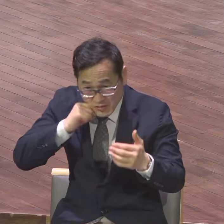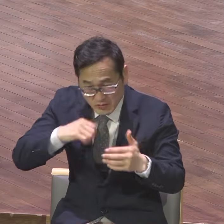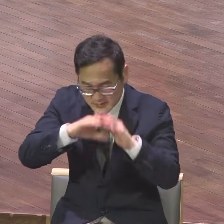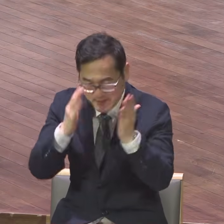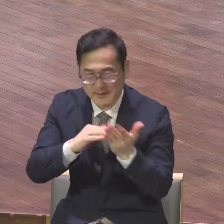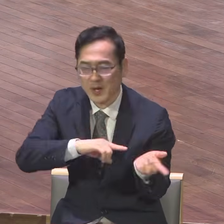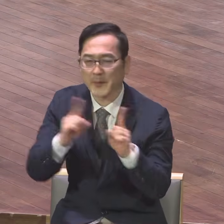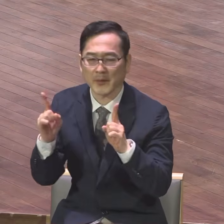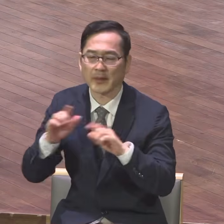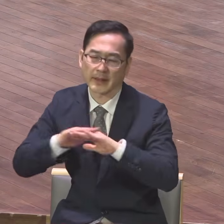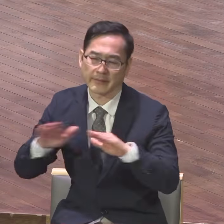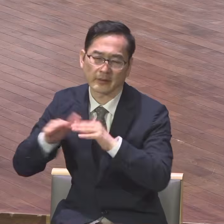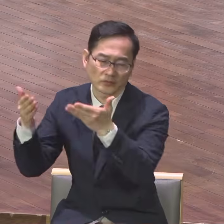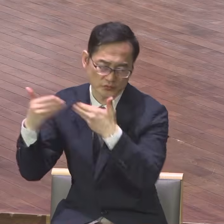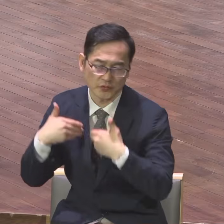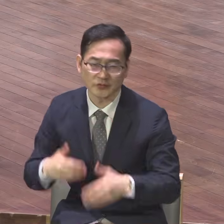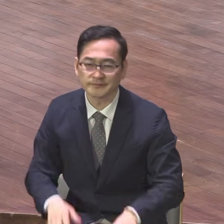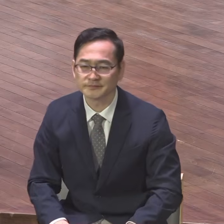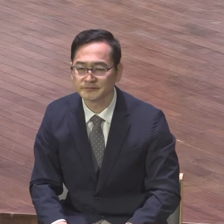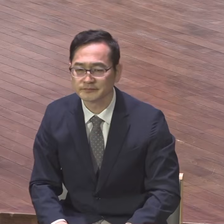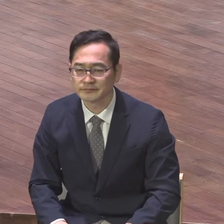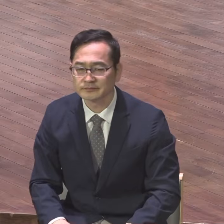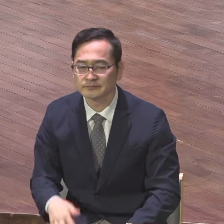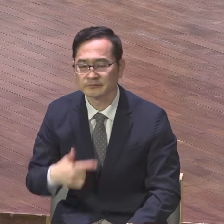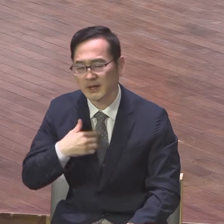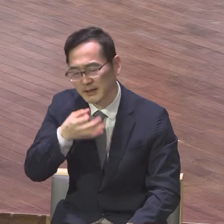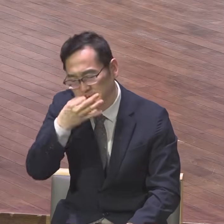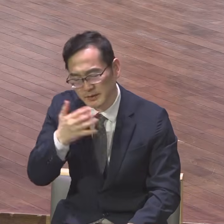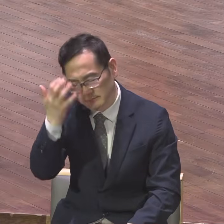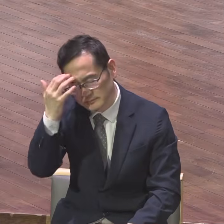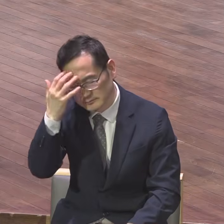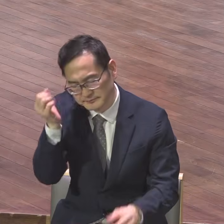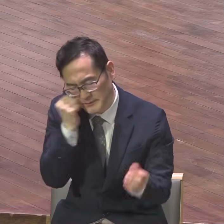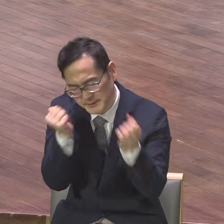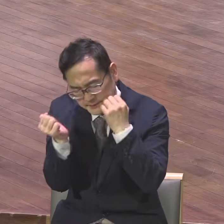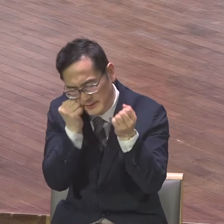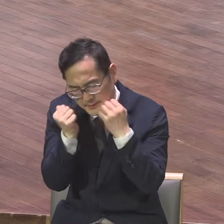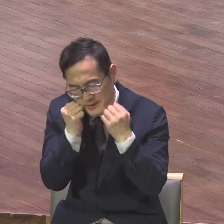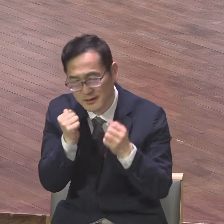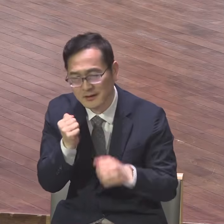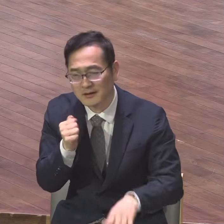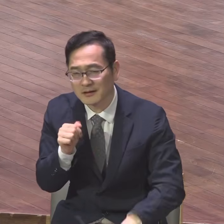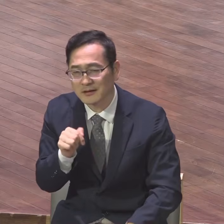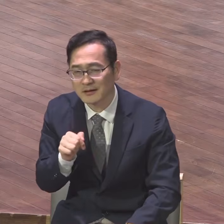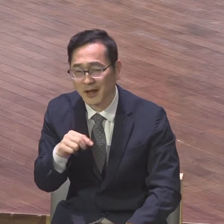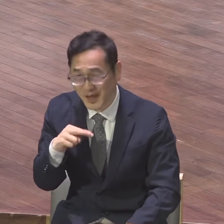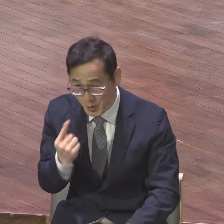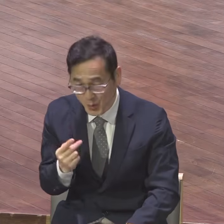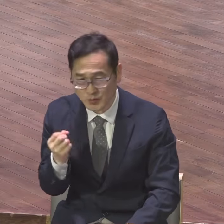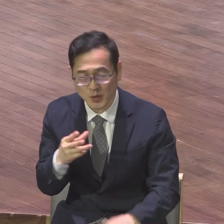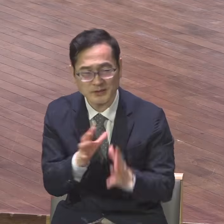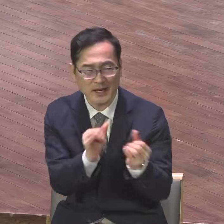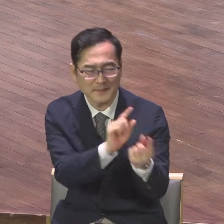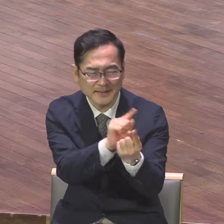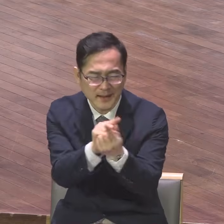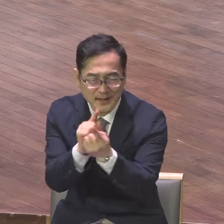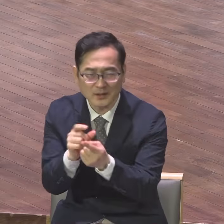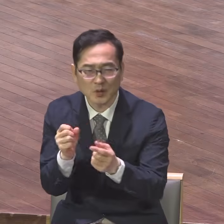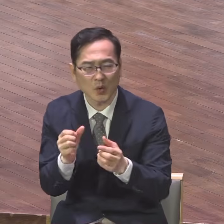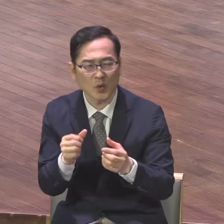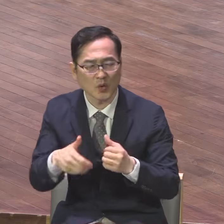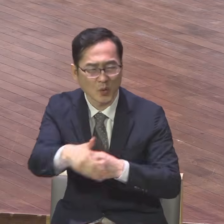여러분요, 하나님 우리가 어떤 상황에 있더라도 어디를 가더라도 누굴 만나더라도 무엇을 하더라도